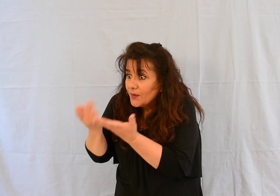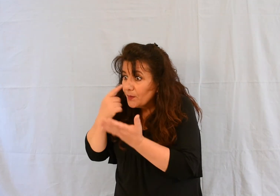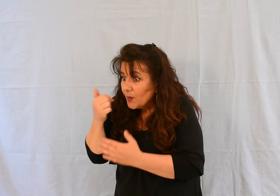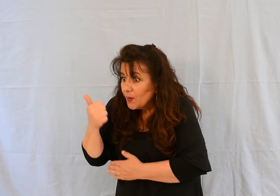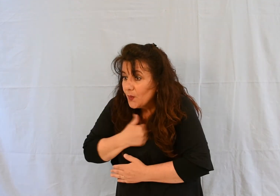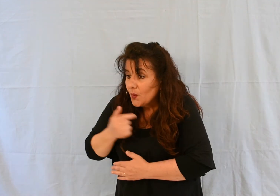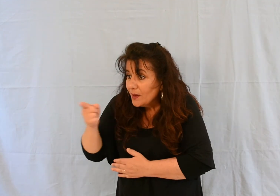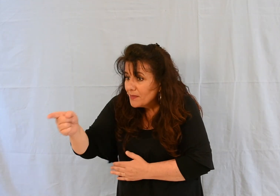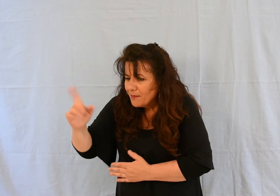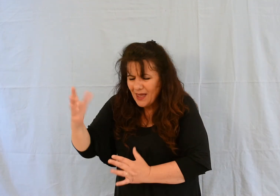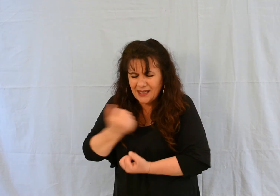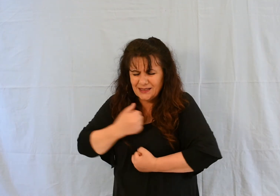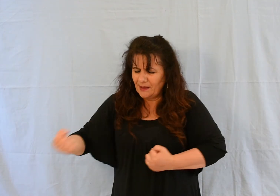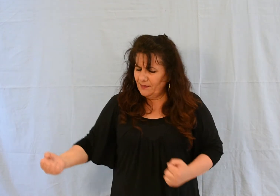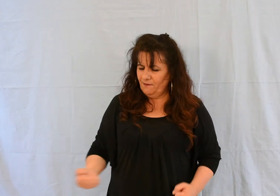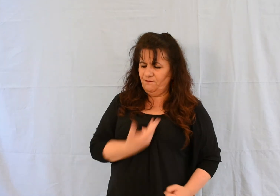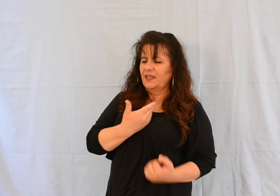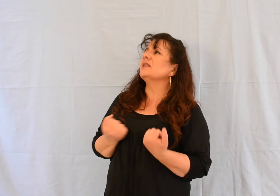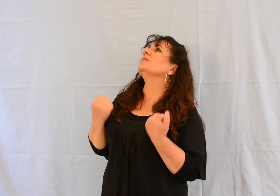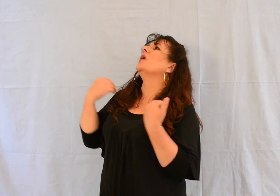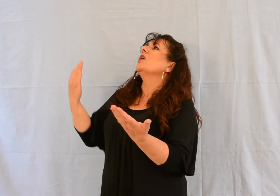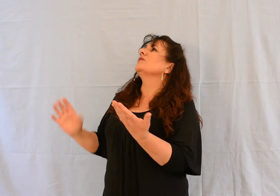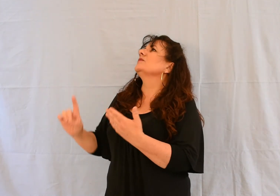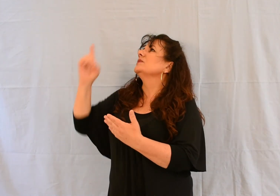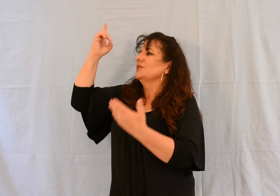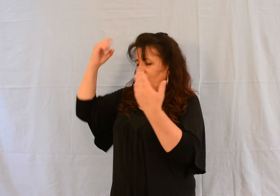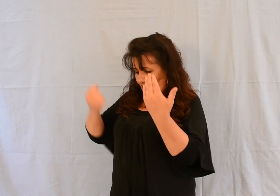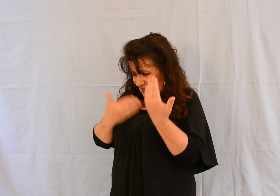à Dieu comme une victime sans défaut.